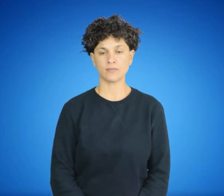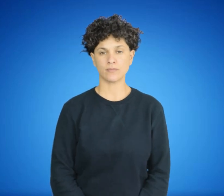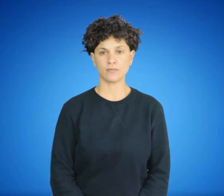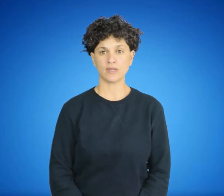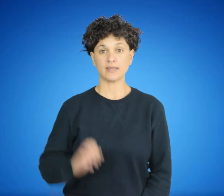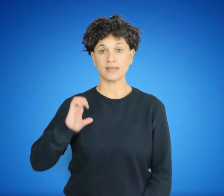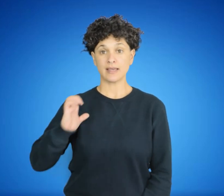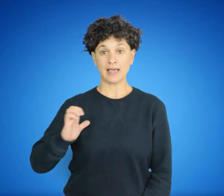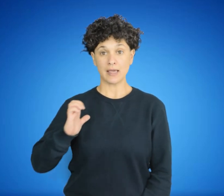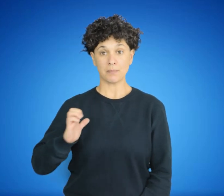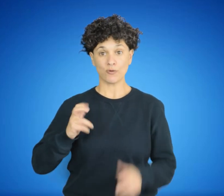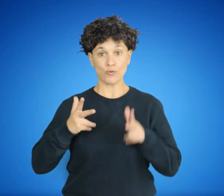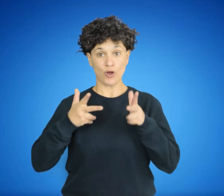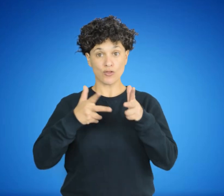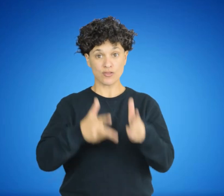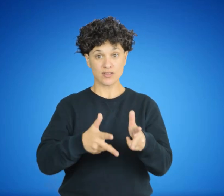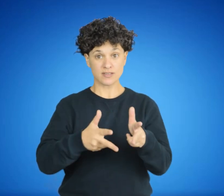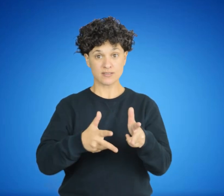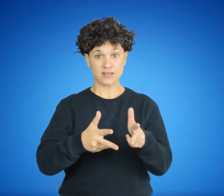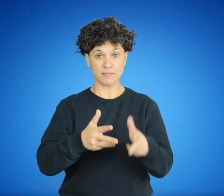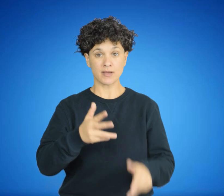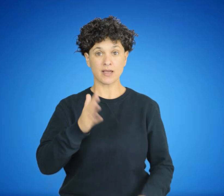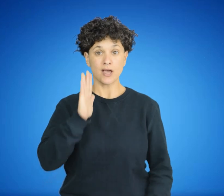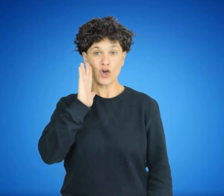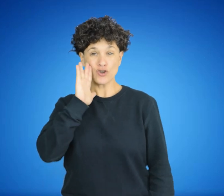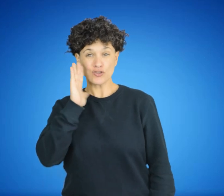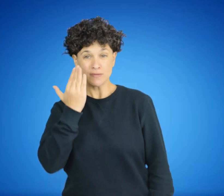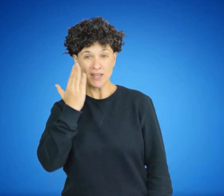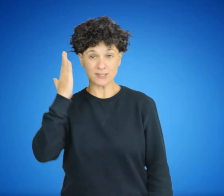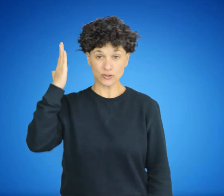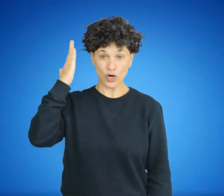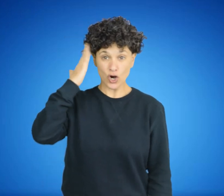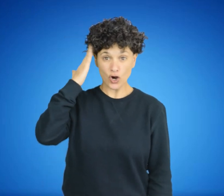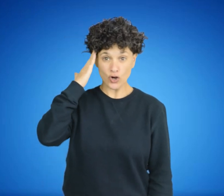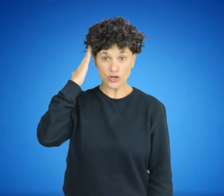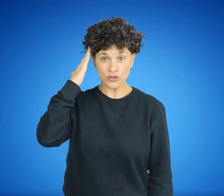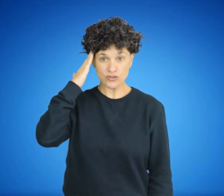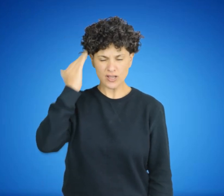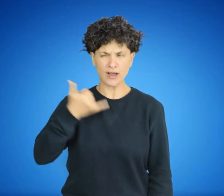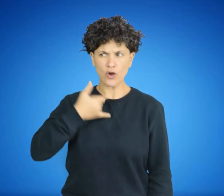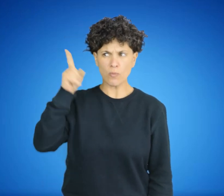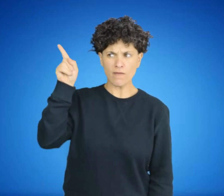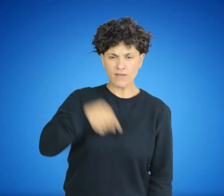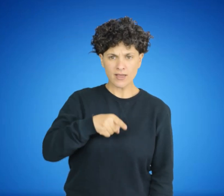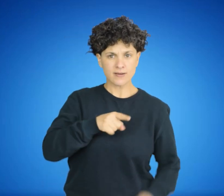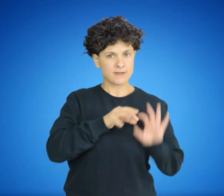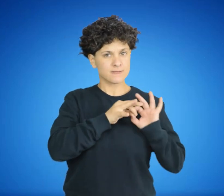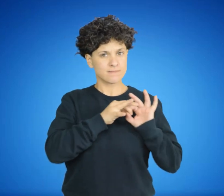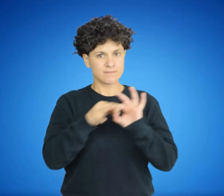según epicuro la sensación es la base de todo el conocimiento y se produce cuando las imágenes que desprenden los cuerpos llegan